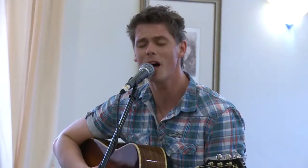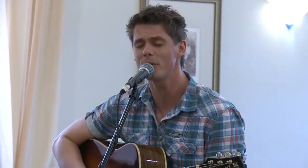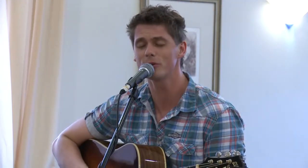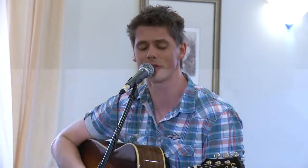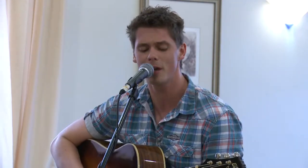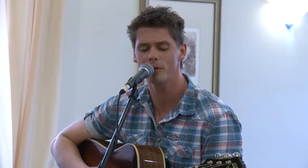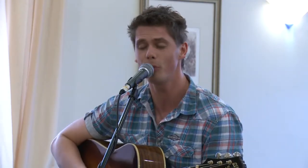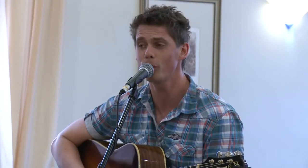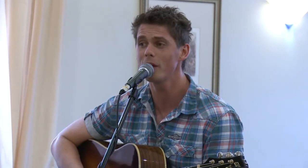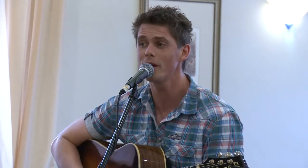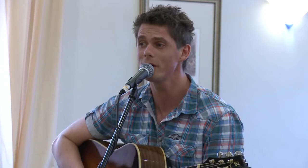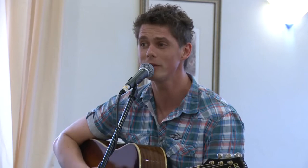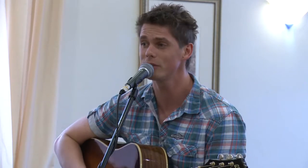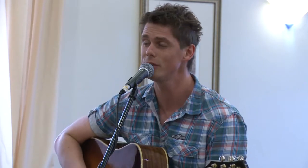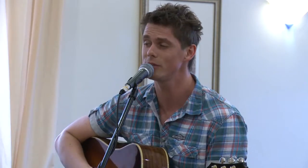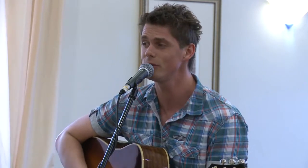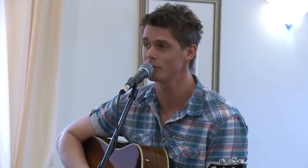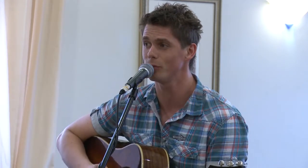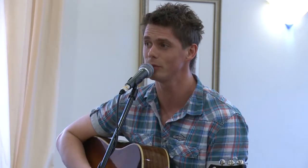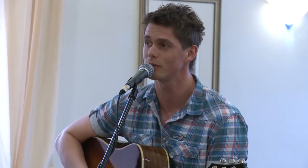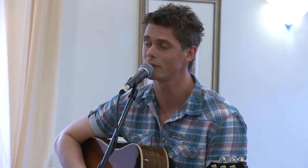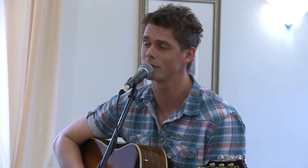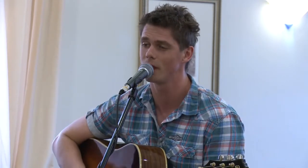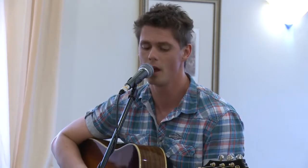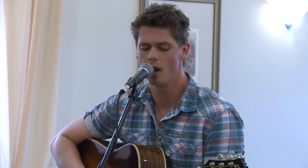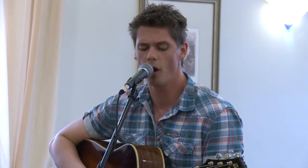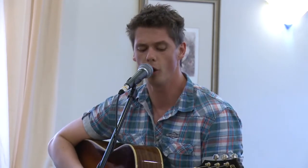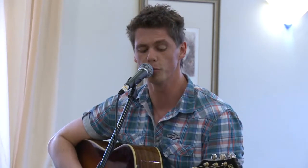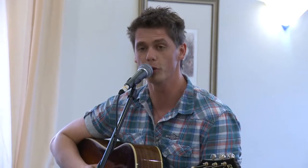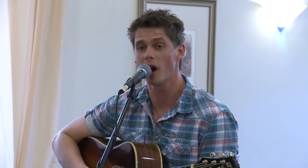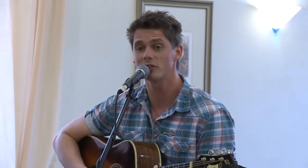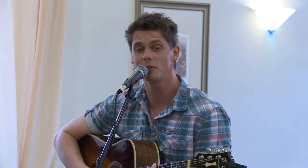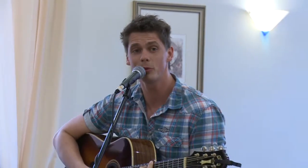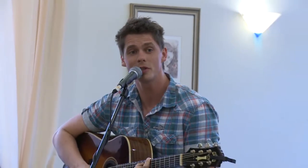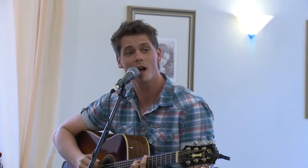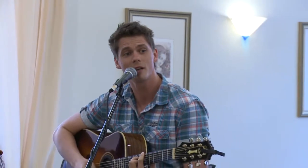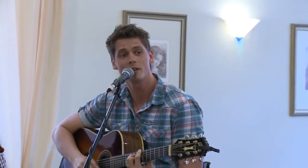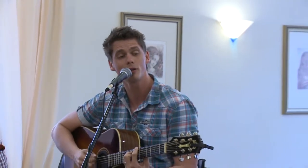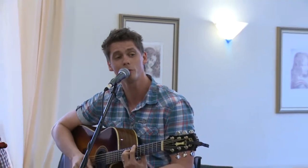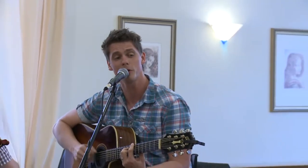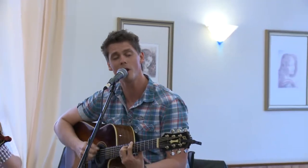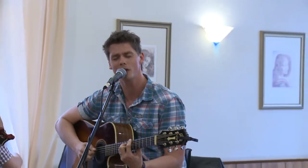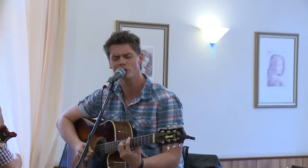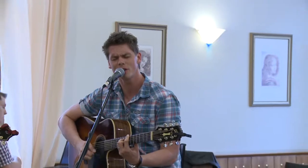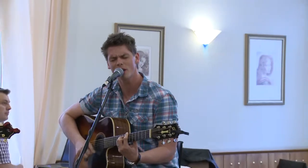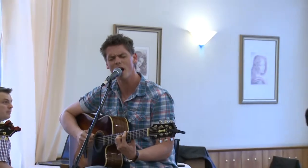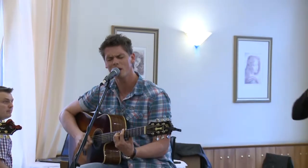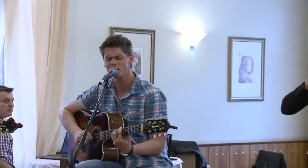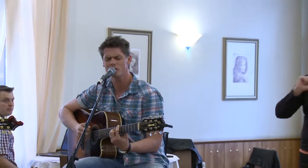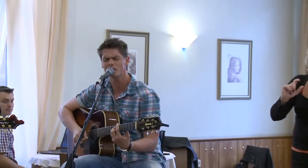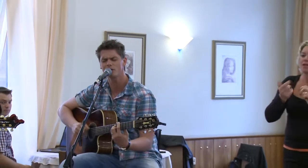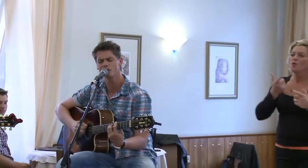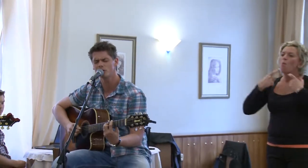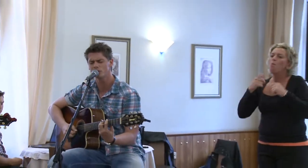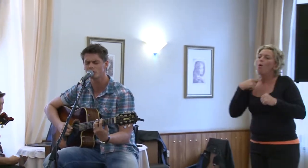Tisoče znamen o tebi povje resnici zmot. Od Boga si poslana kot pijača in